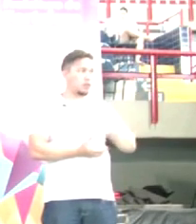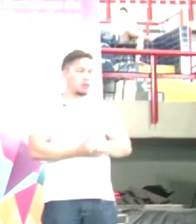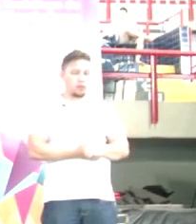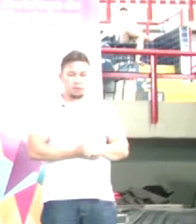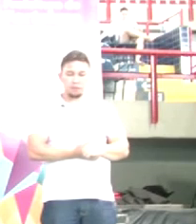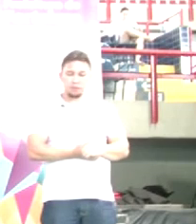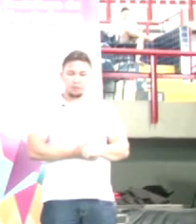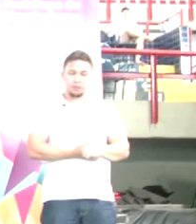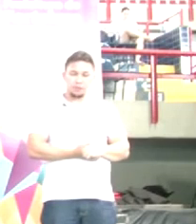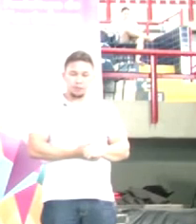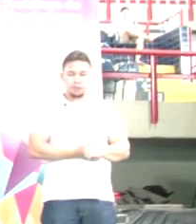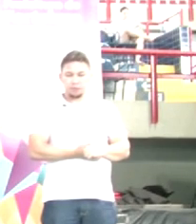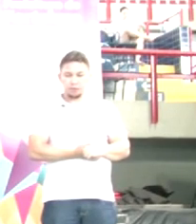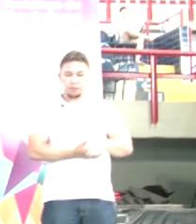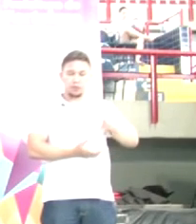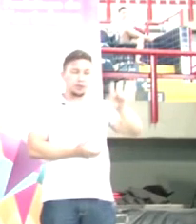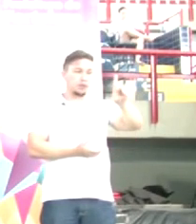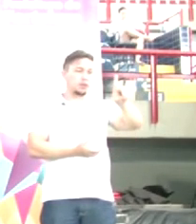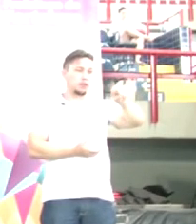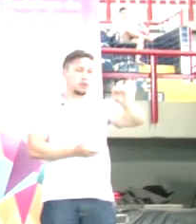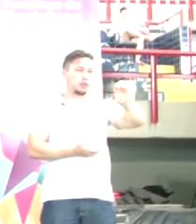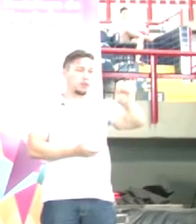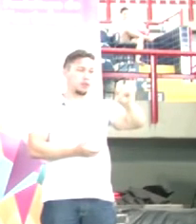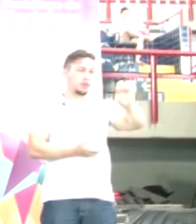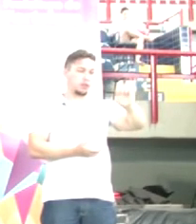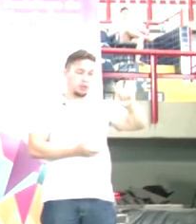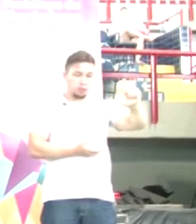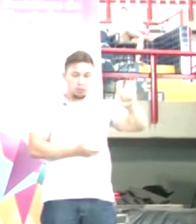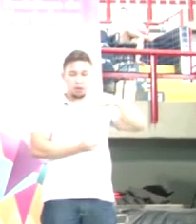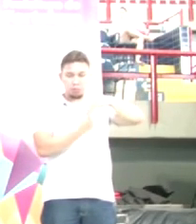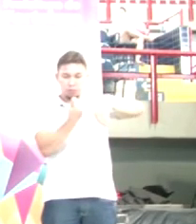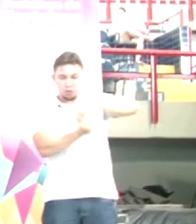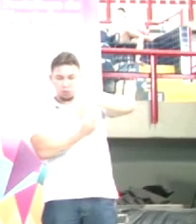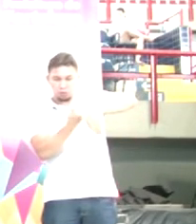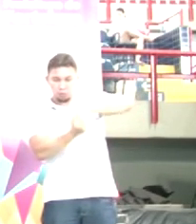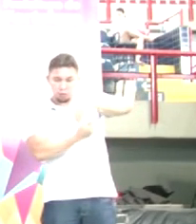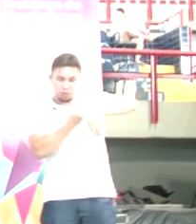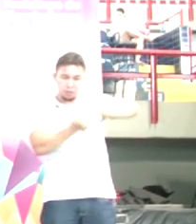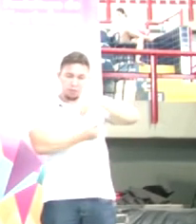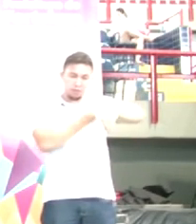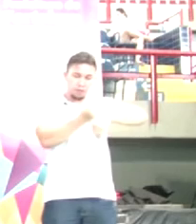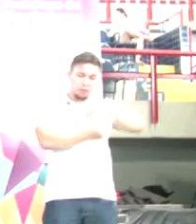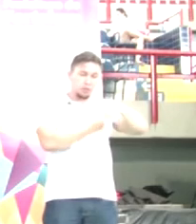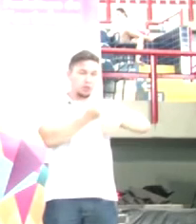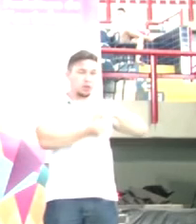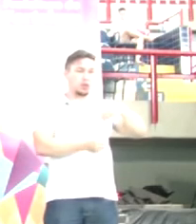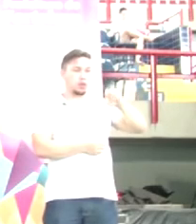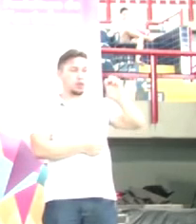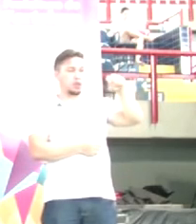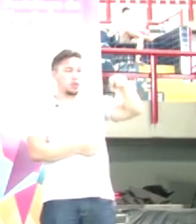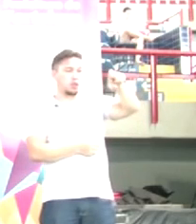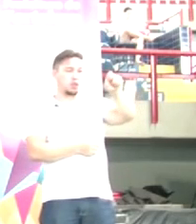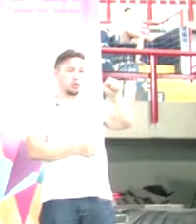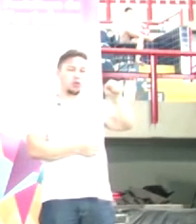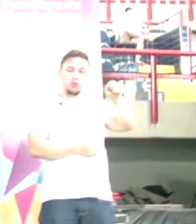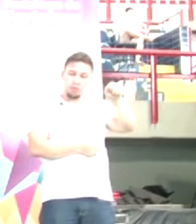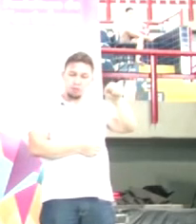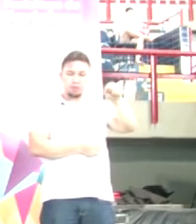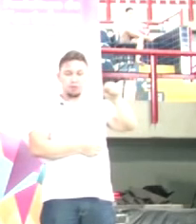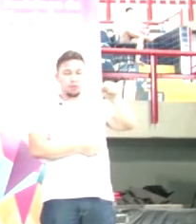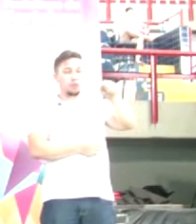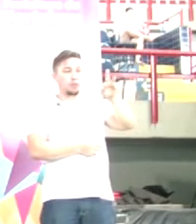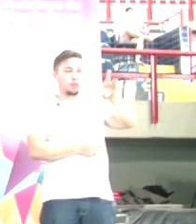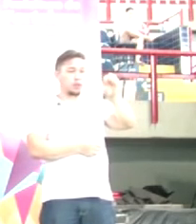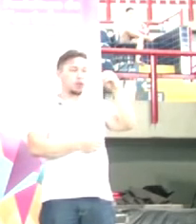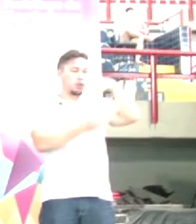Diesel é uma mistura de hidrocarbonetos que também apresenta enxofre em sua